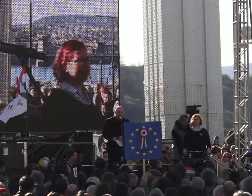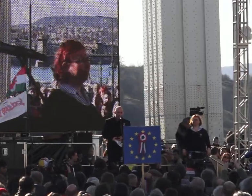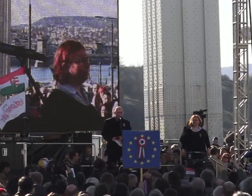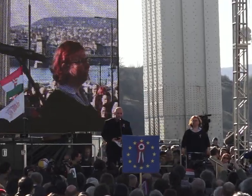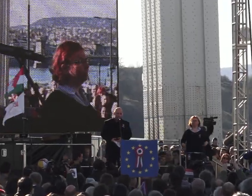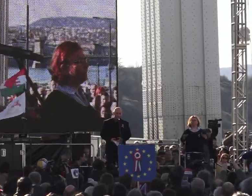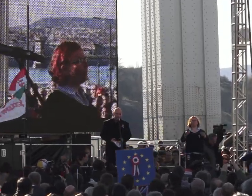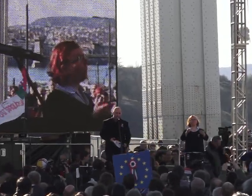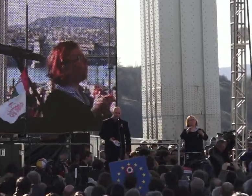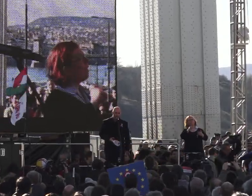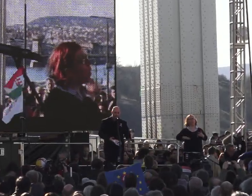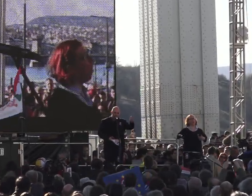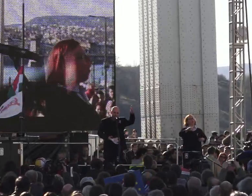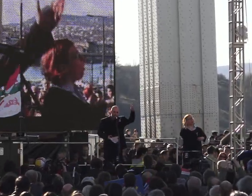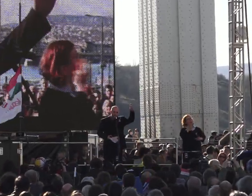Halleányok!